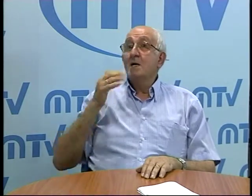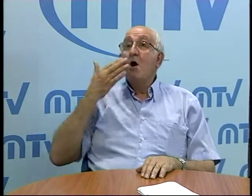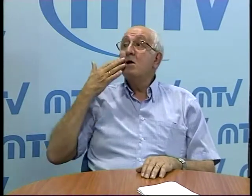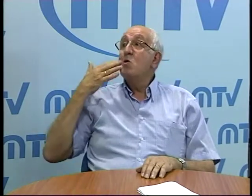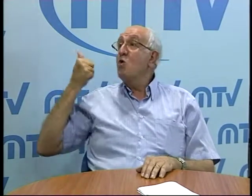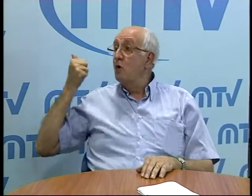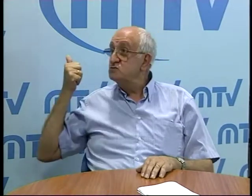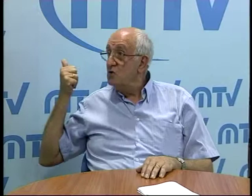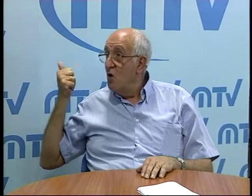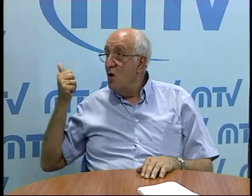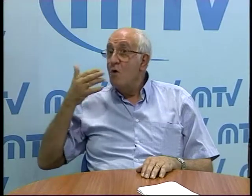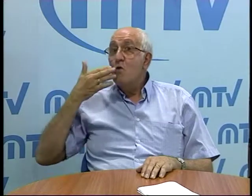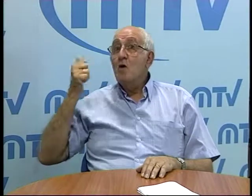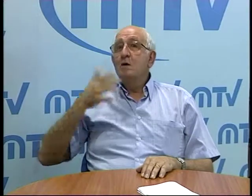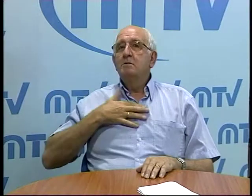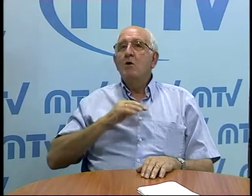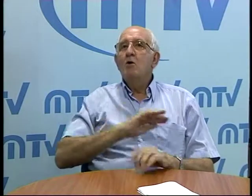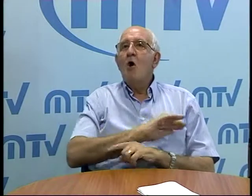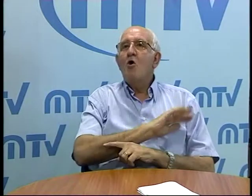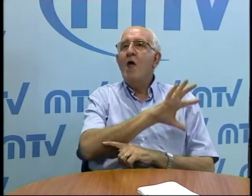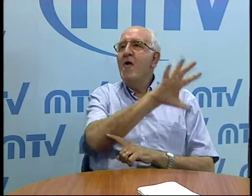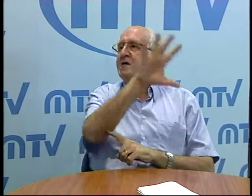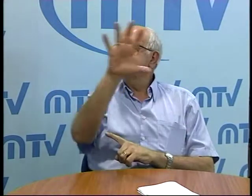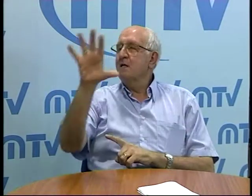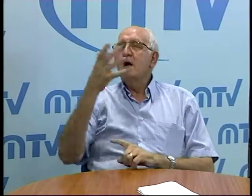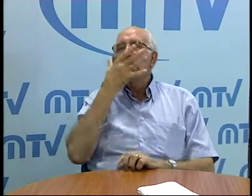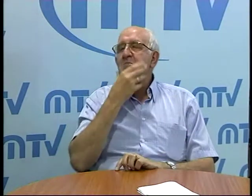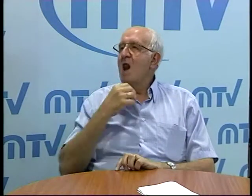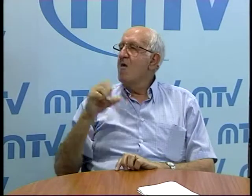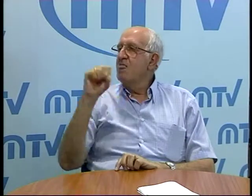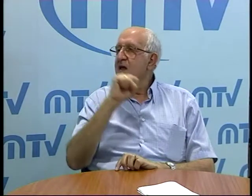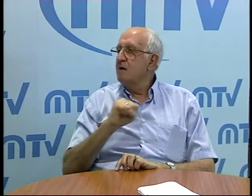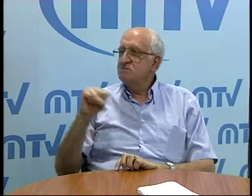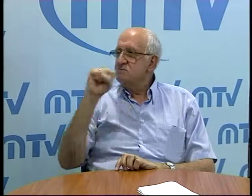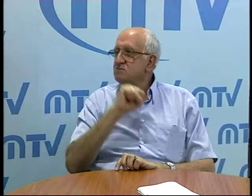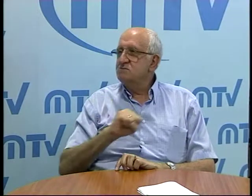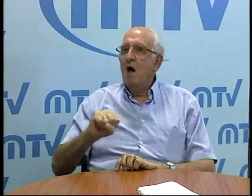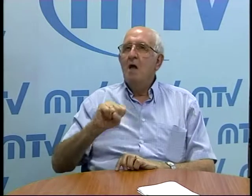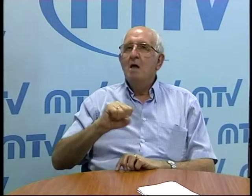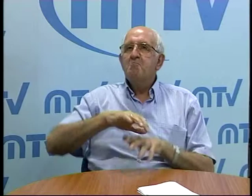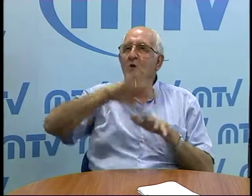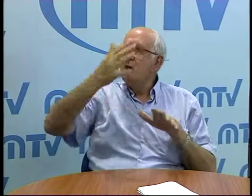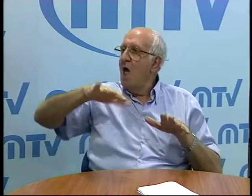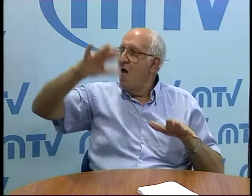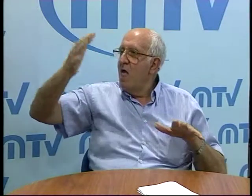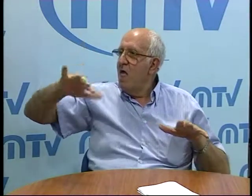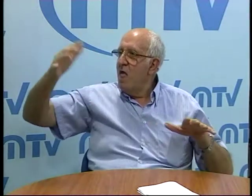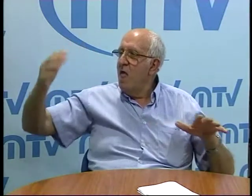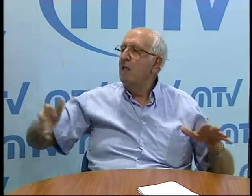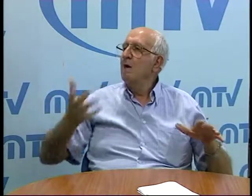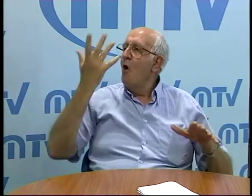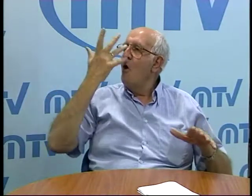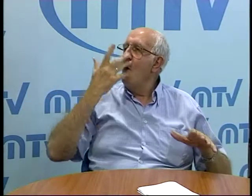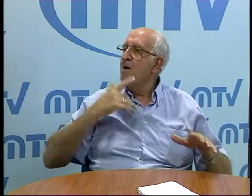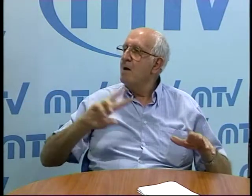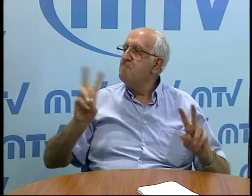Yo que diría que me siento orgulloso de esta comarca que es preciosa, de la